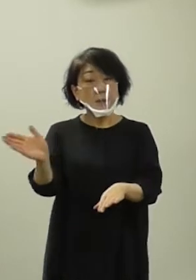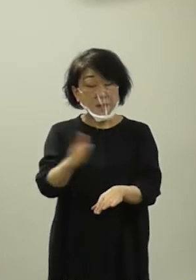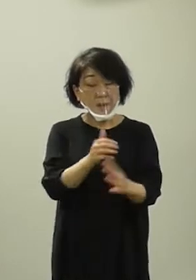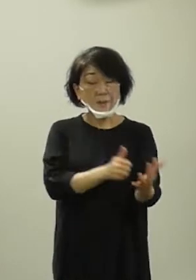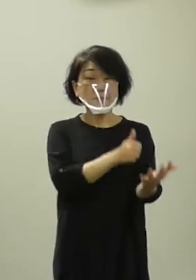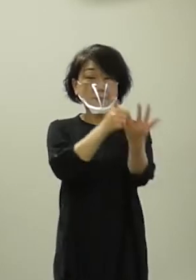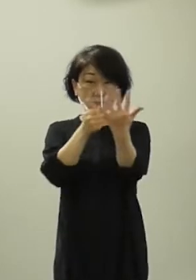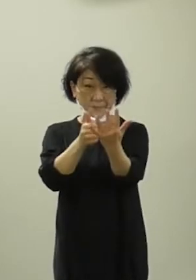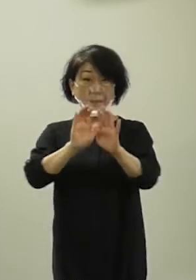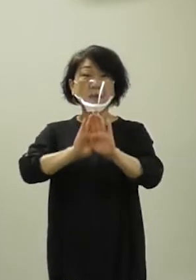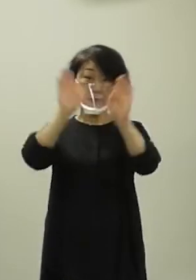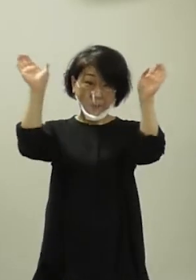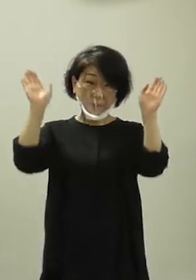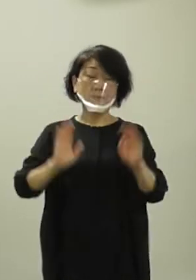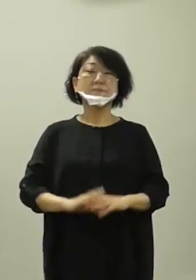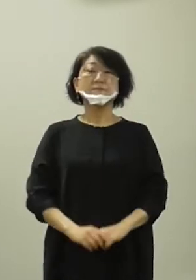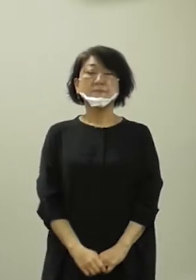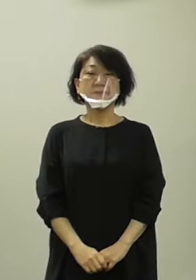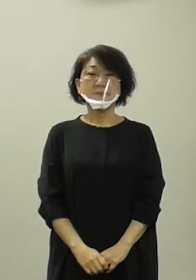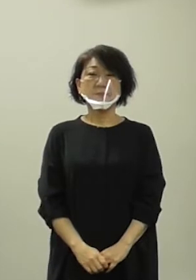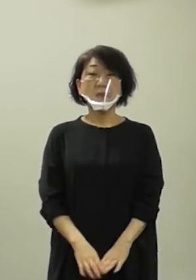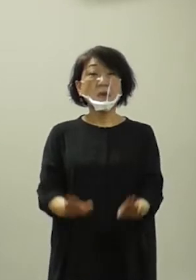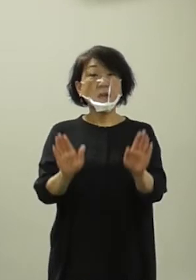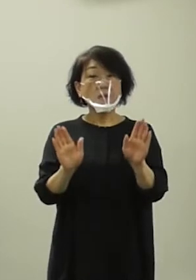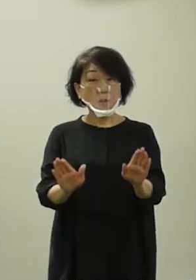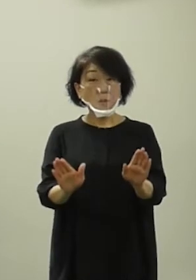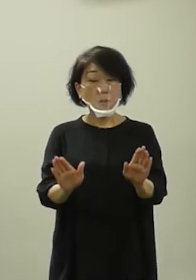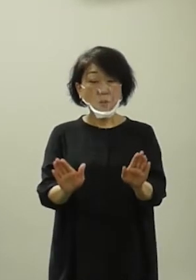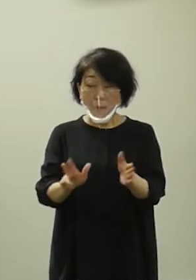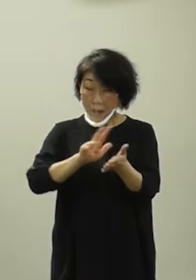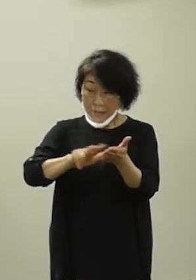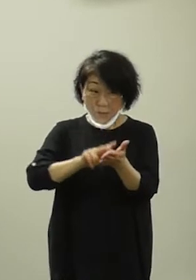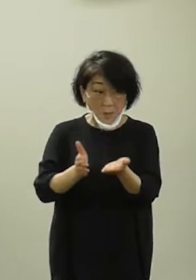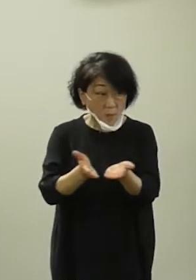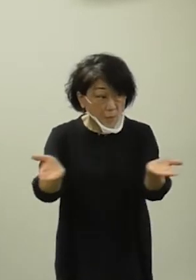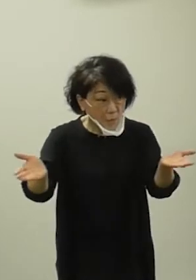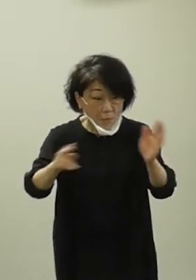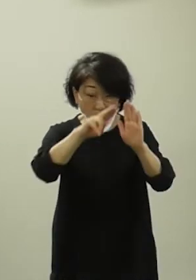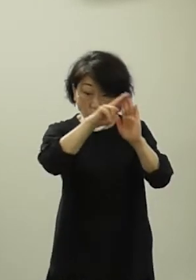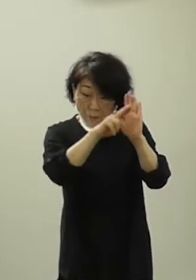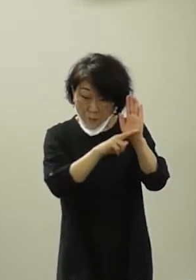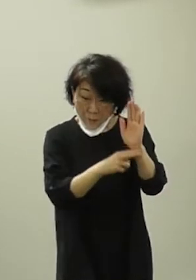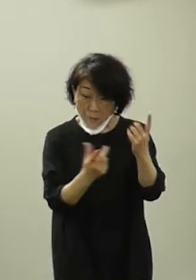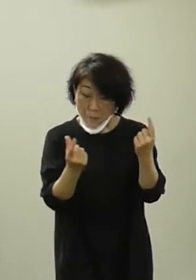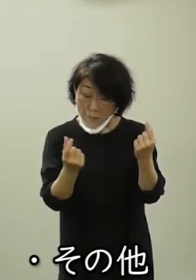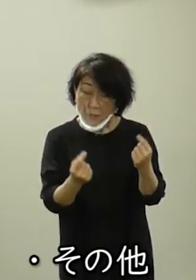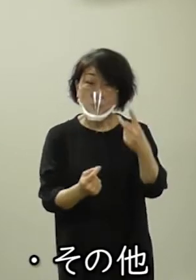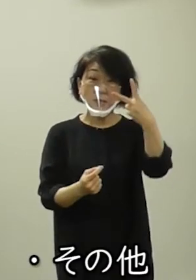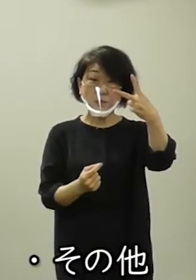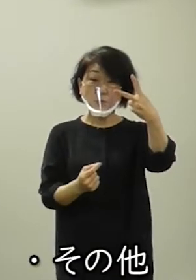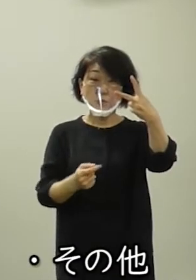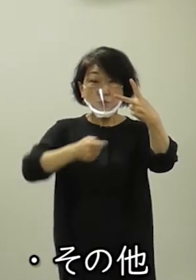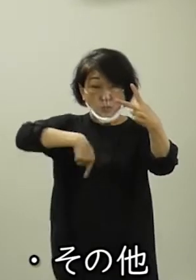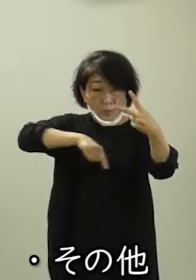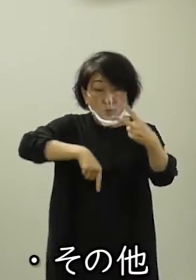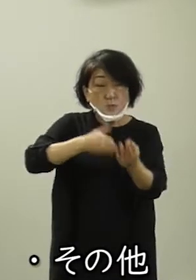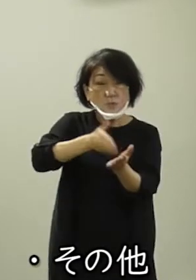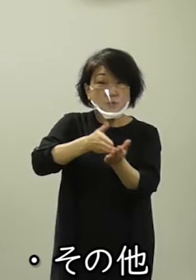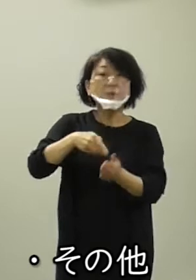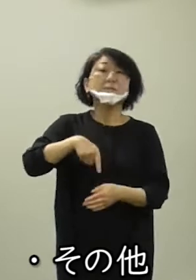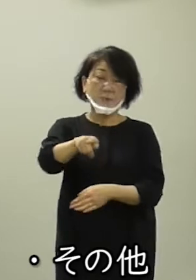んを上げています天文実はたい一つの試合で選手の案件2件について